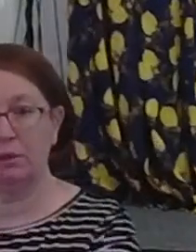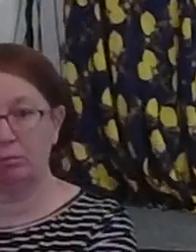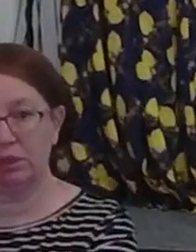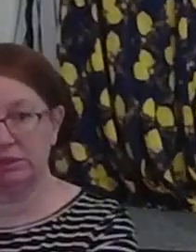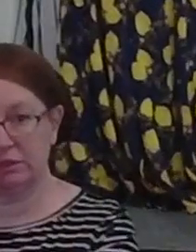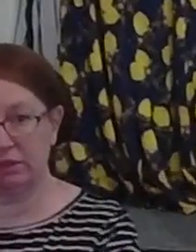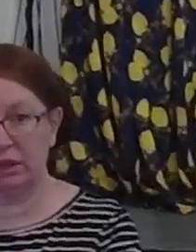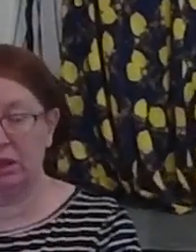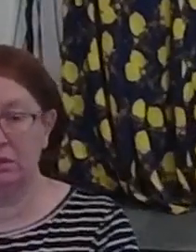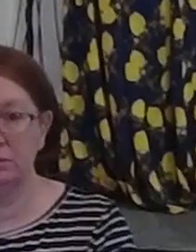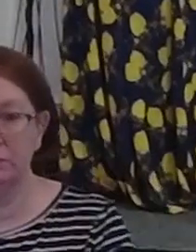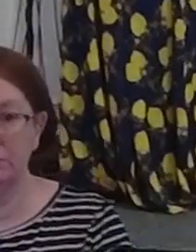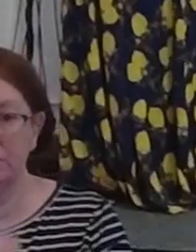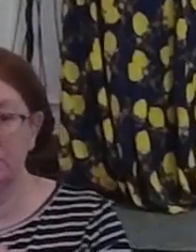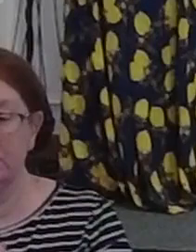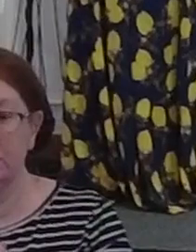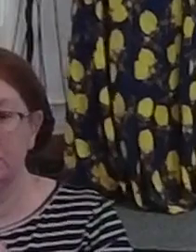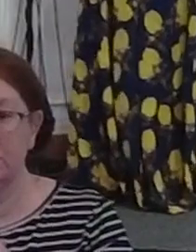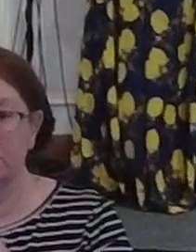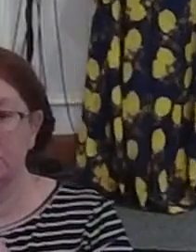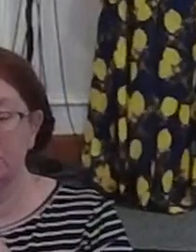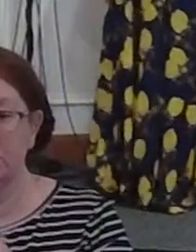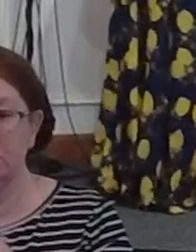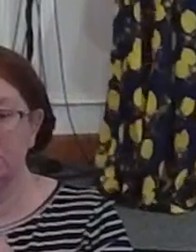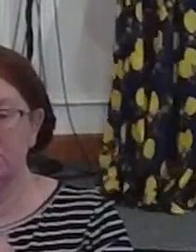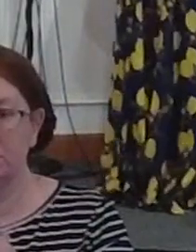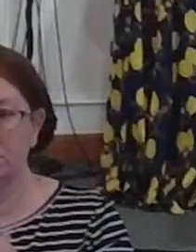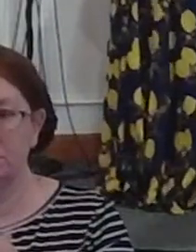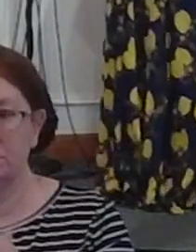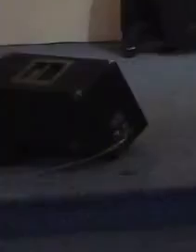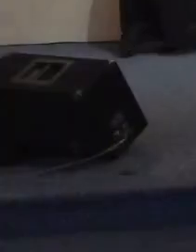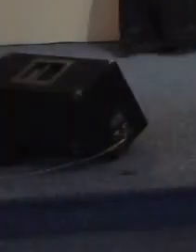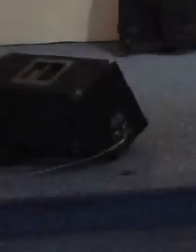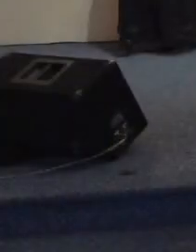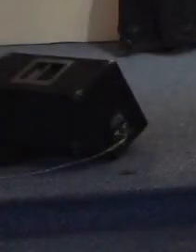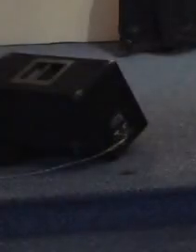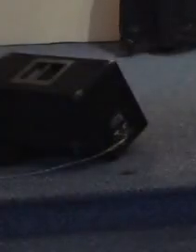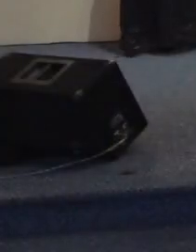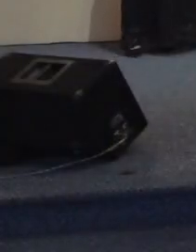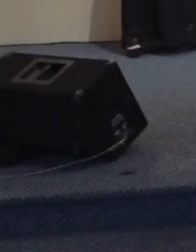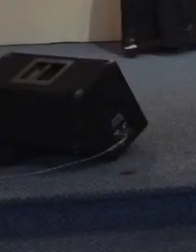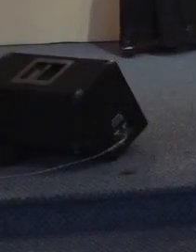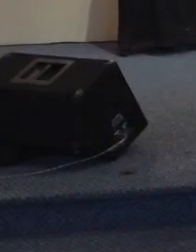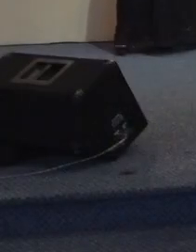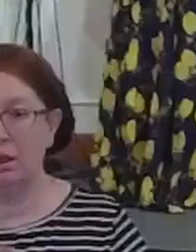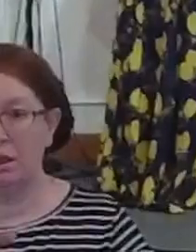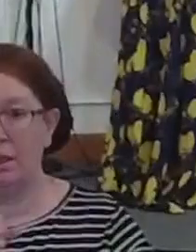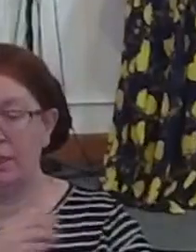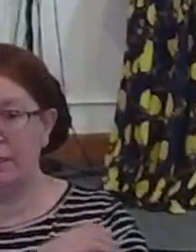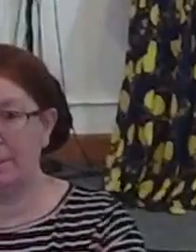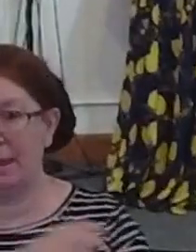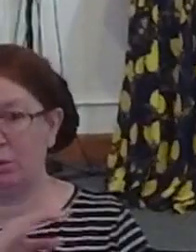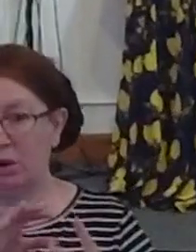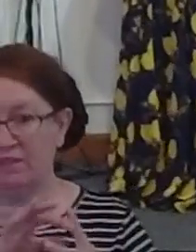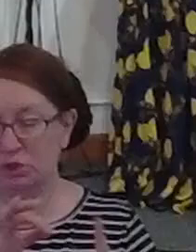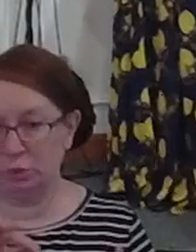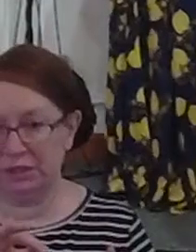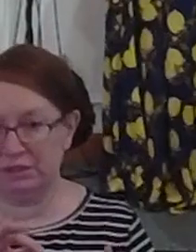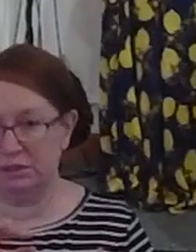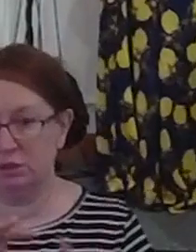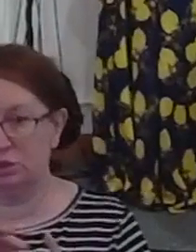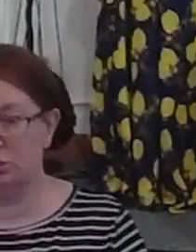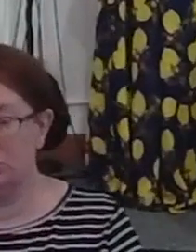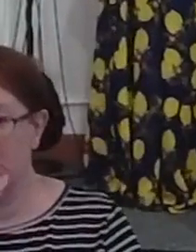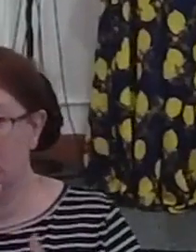Él estaba en la presencia de Dios. Y eso fue perdido porque él dejó que el poder de la